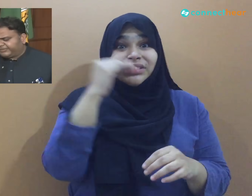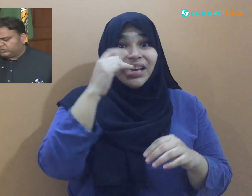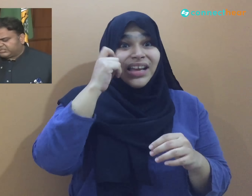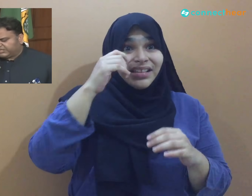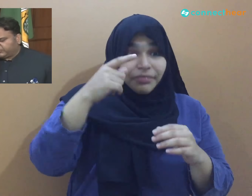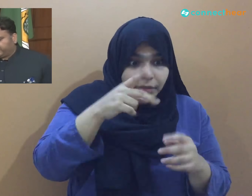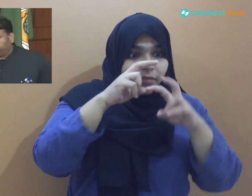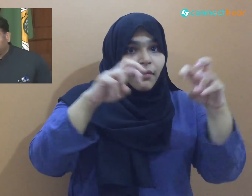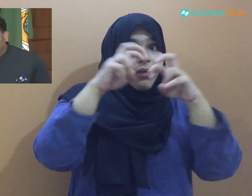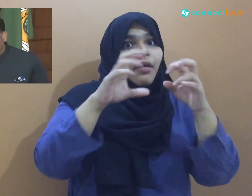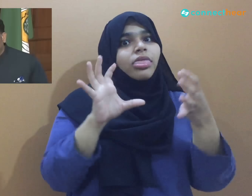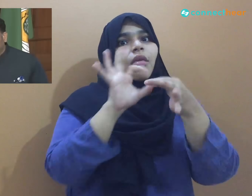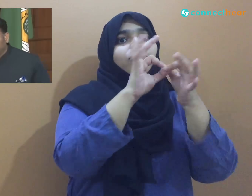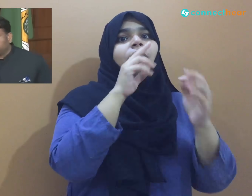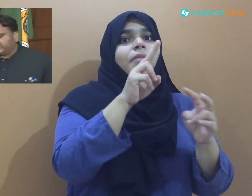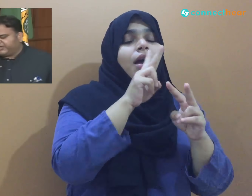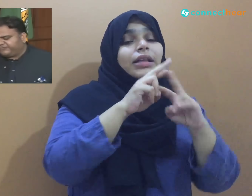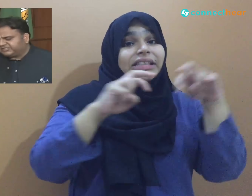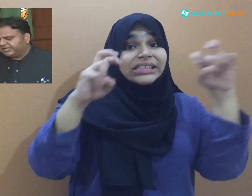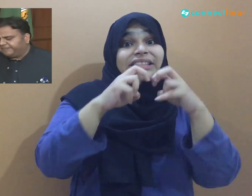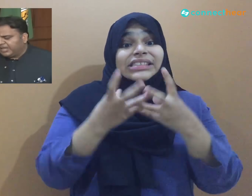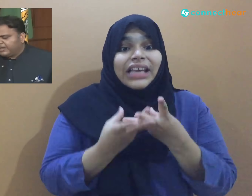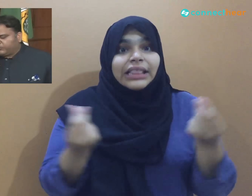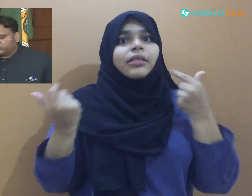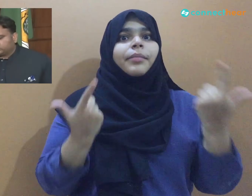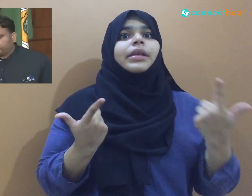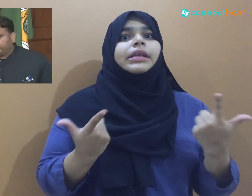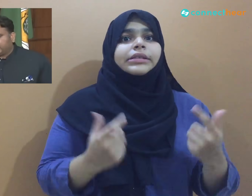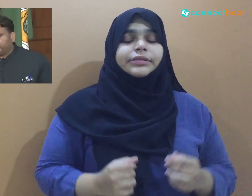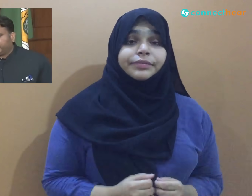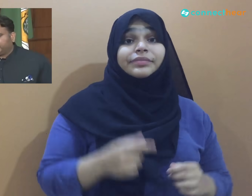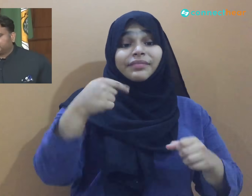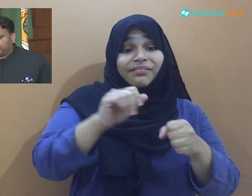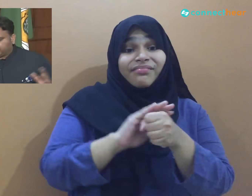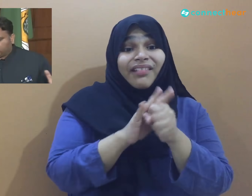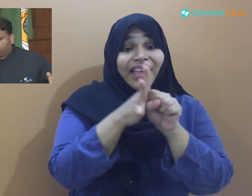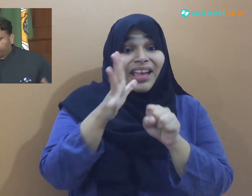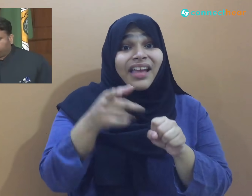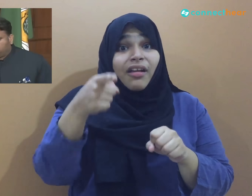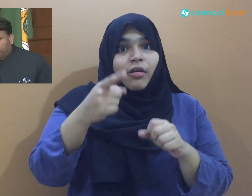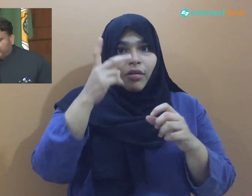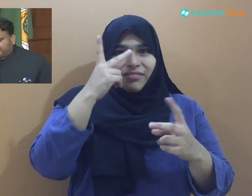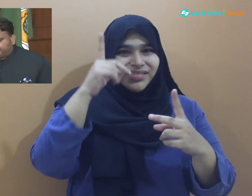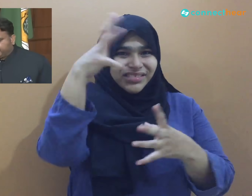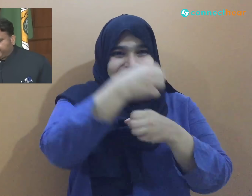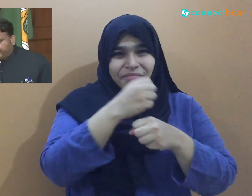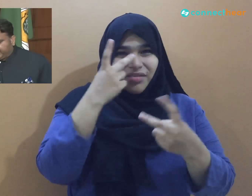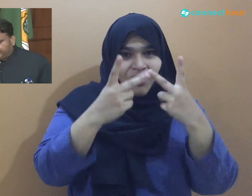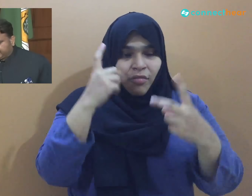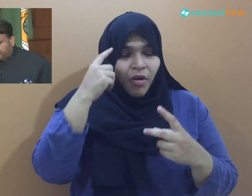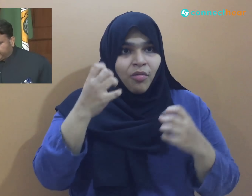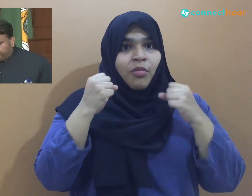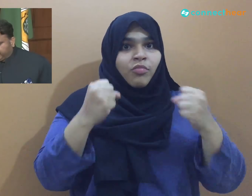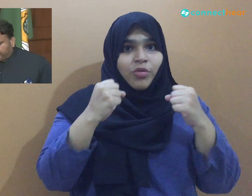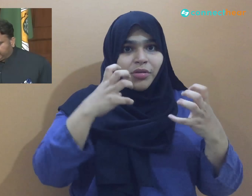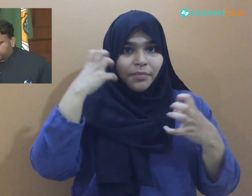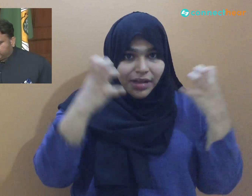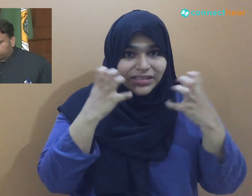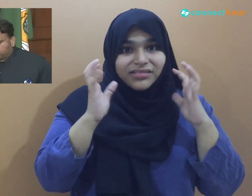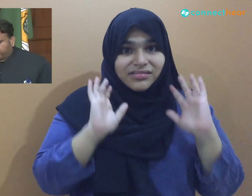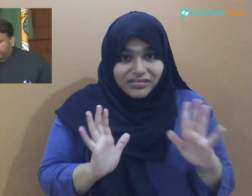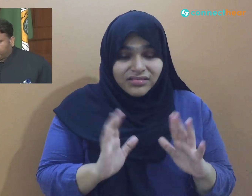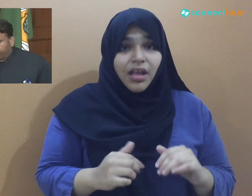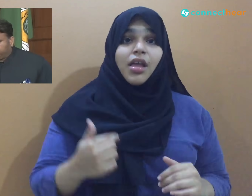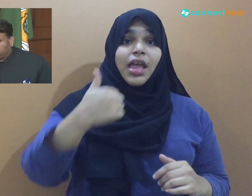سر میں تھوڑا سا آپ کو بریف کرنا چاہوں گا جو موسٹ کی ایفرٹس تھیں پوسٹ کووڈ-19, اس کا ایک اوور ویو. سب سے پہلے سر ہم نے اس کی